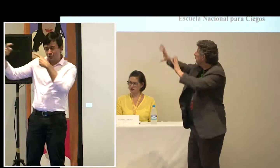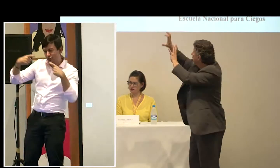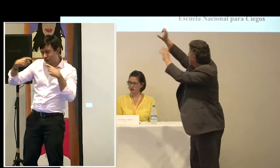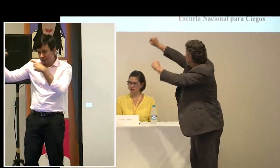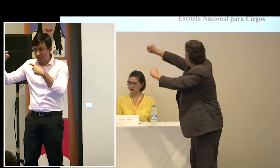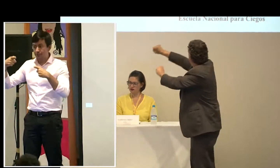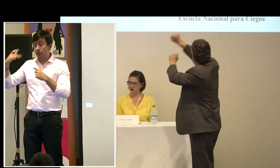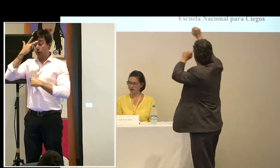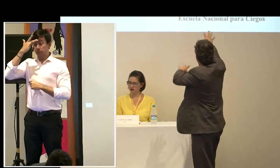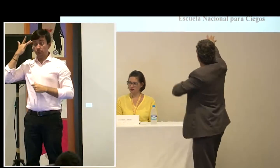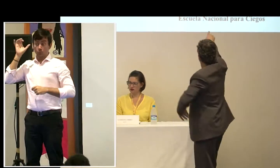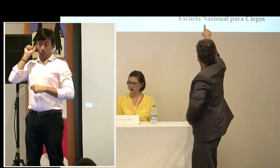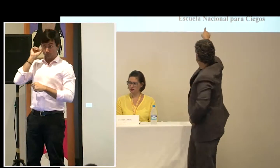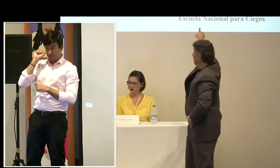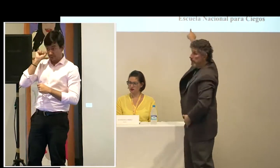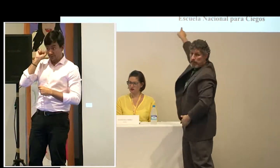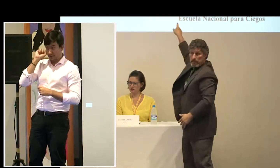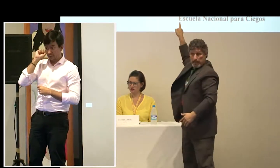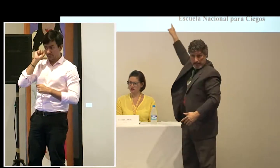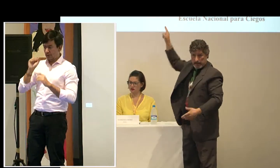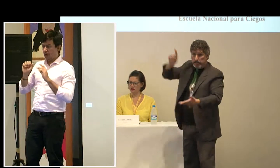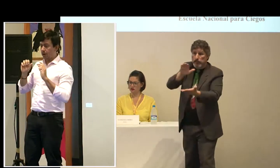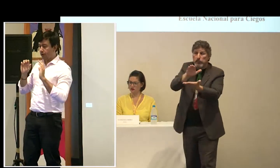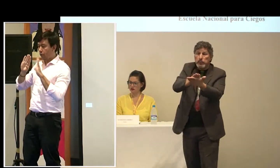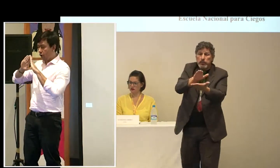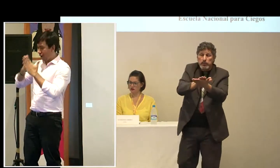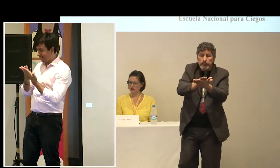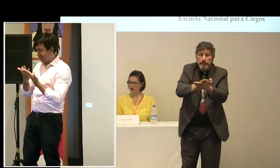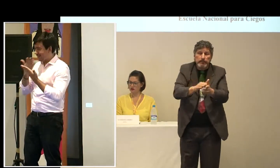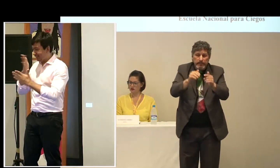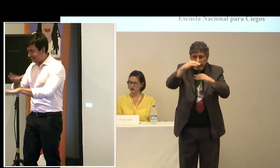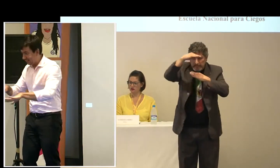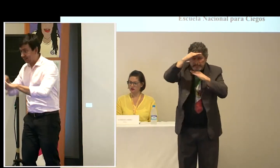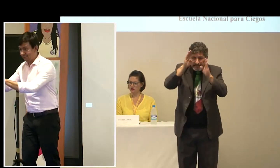3 países e o México.